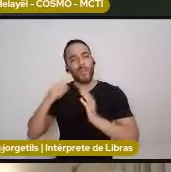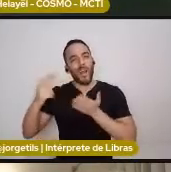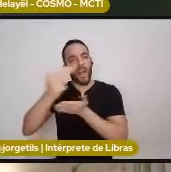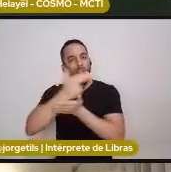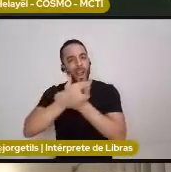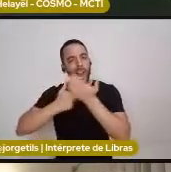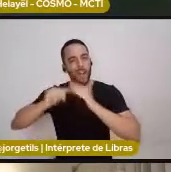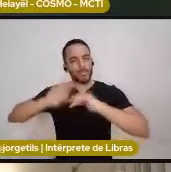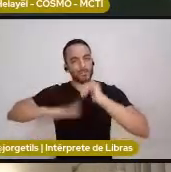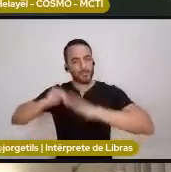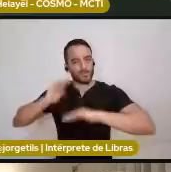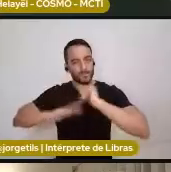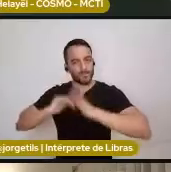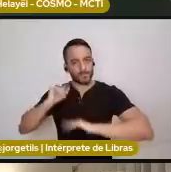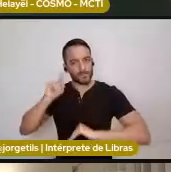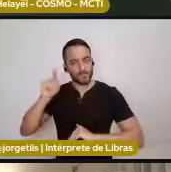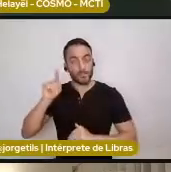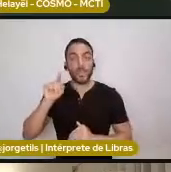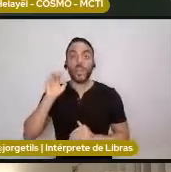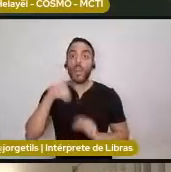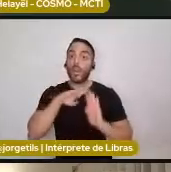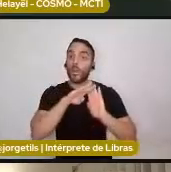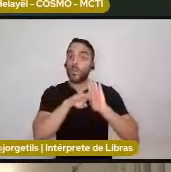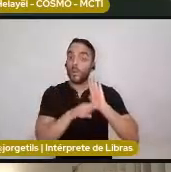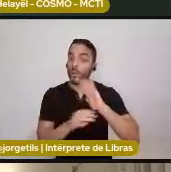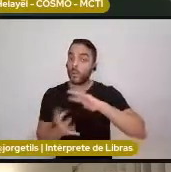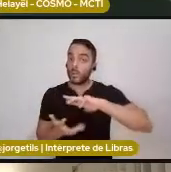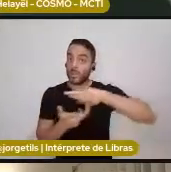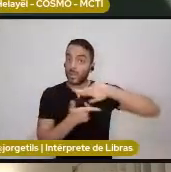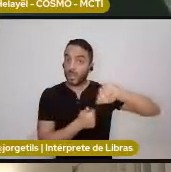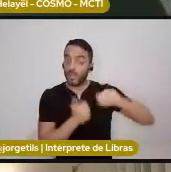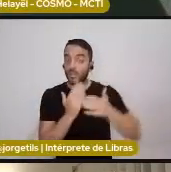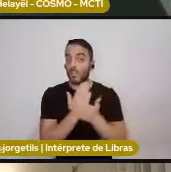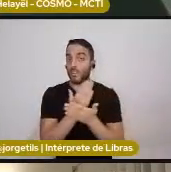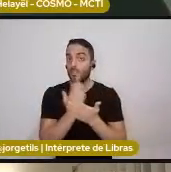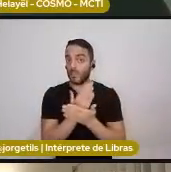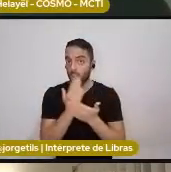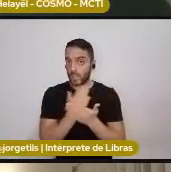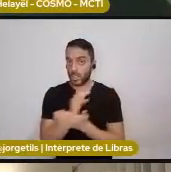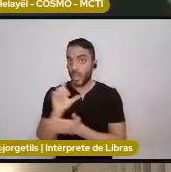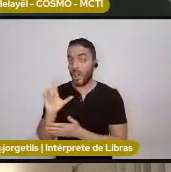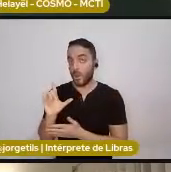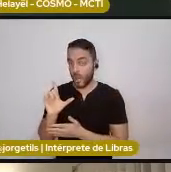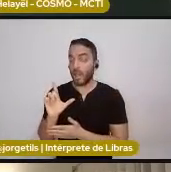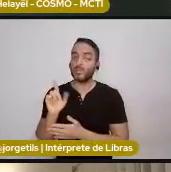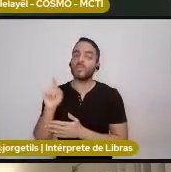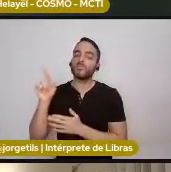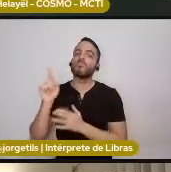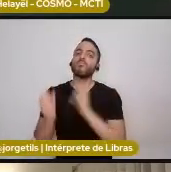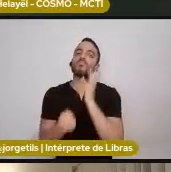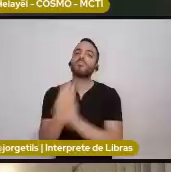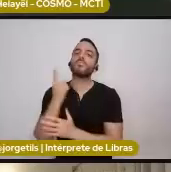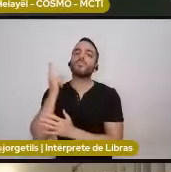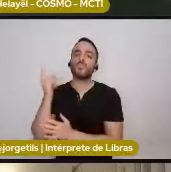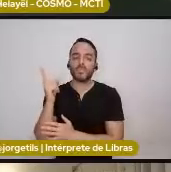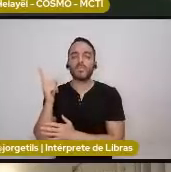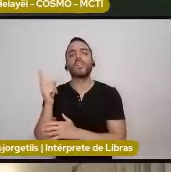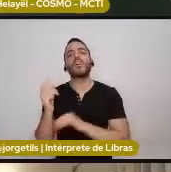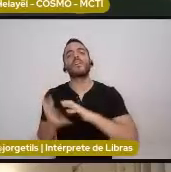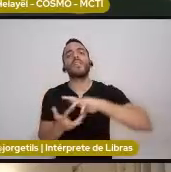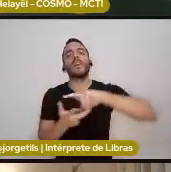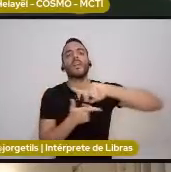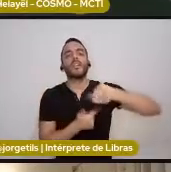um programa internacional organizado pela revista Leonardo, que é publicada mensalmente pela Sociedade Internacional de Arte, Ciência e